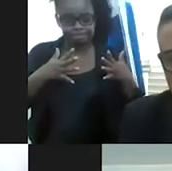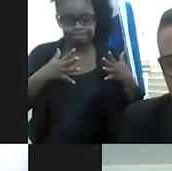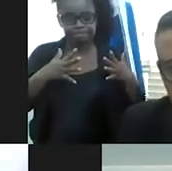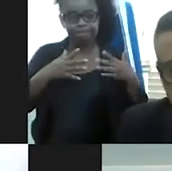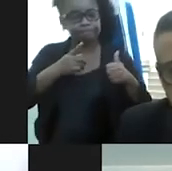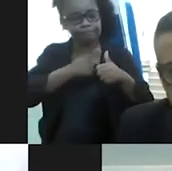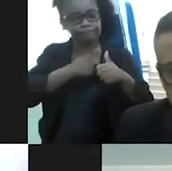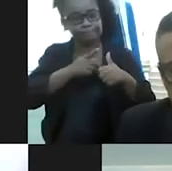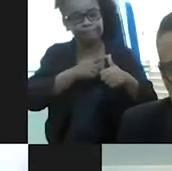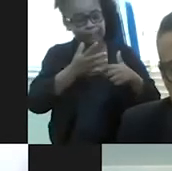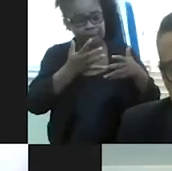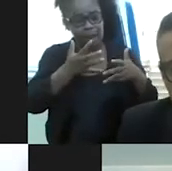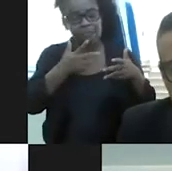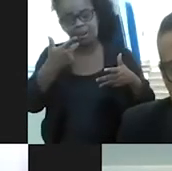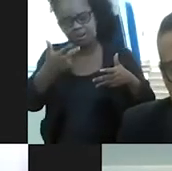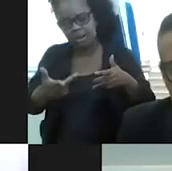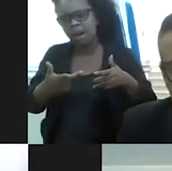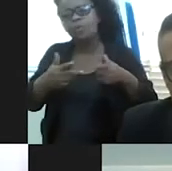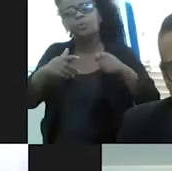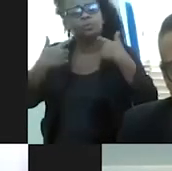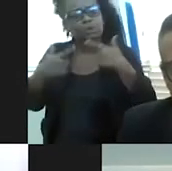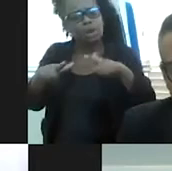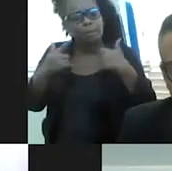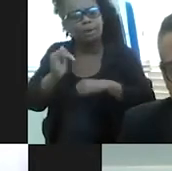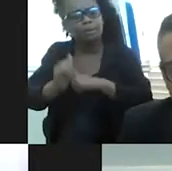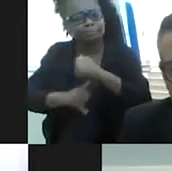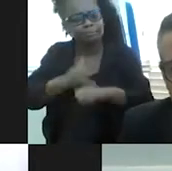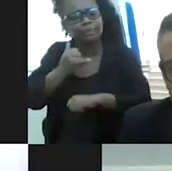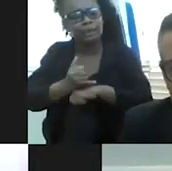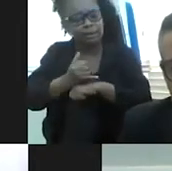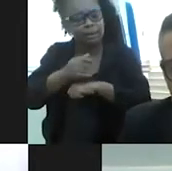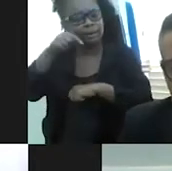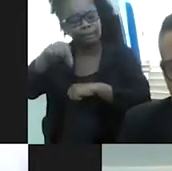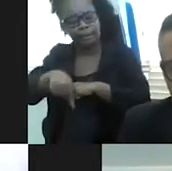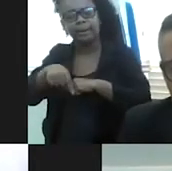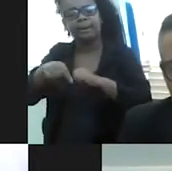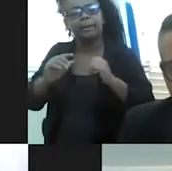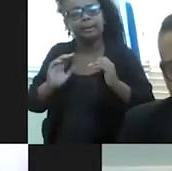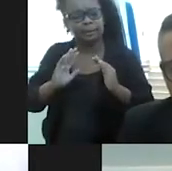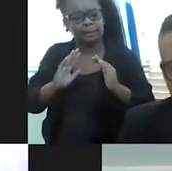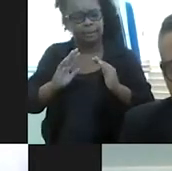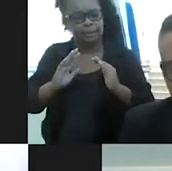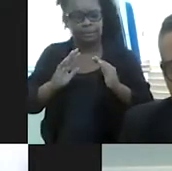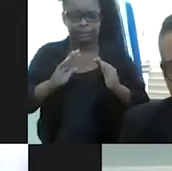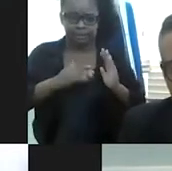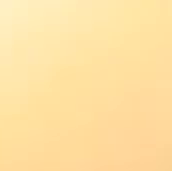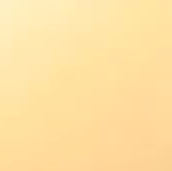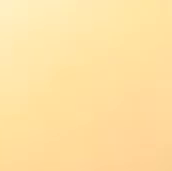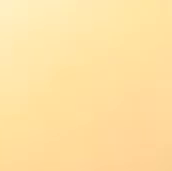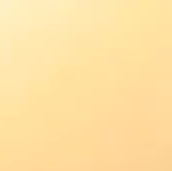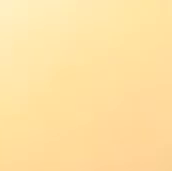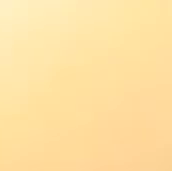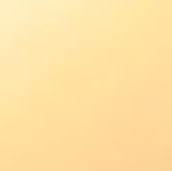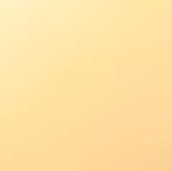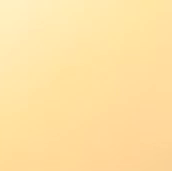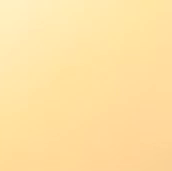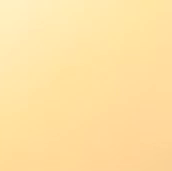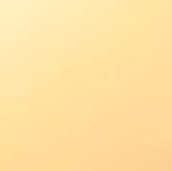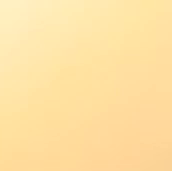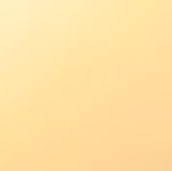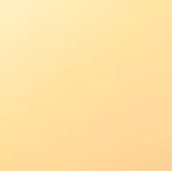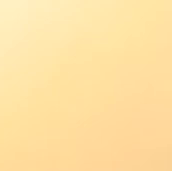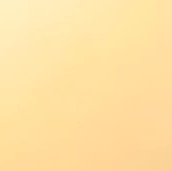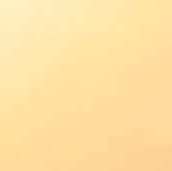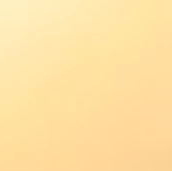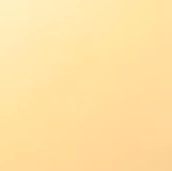exercitamos a cada dia uma democracia que vai encontrar o que tem. Recording in progress. Meu presidente, nós, colegas de